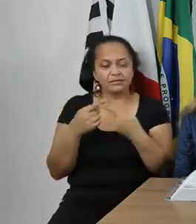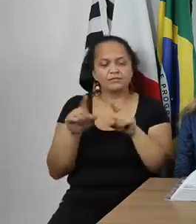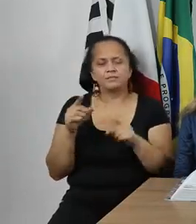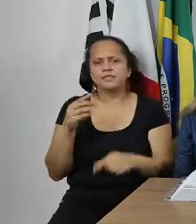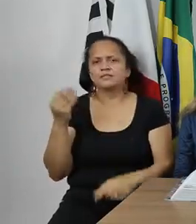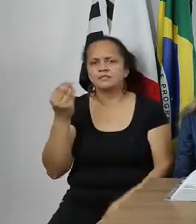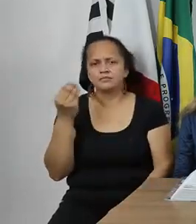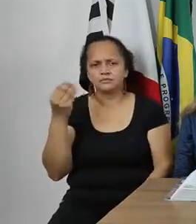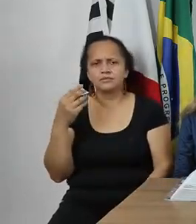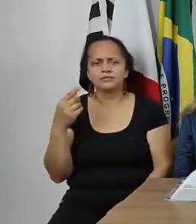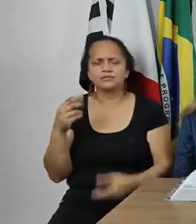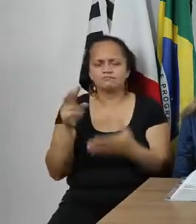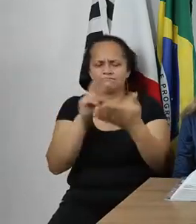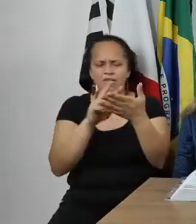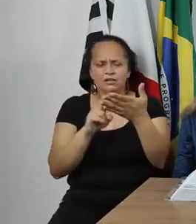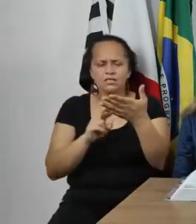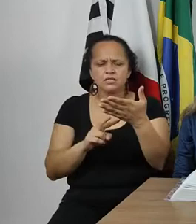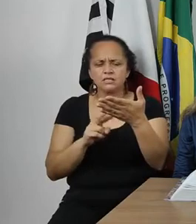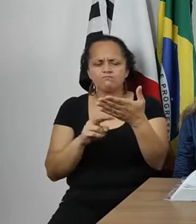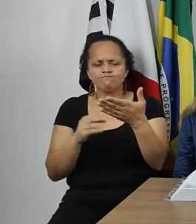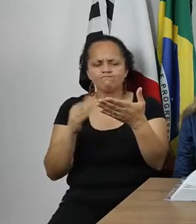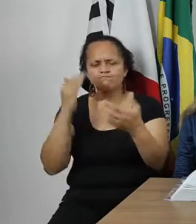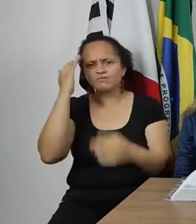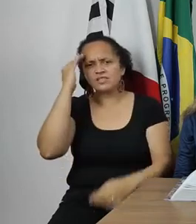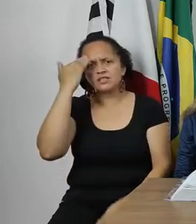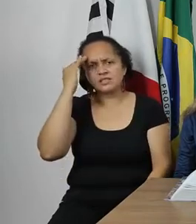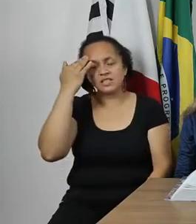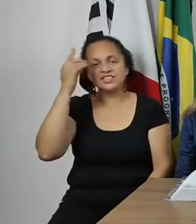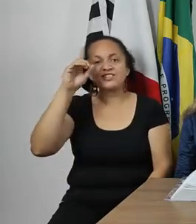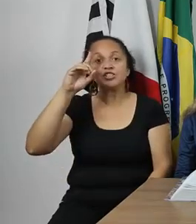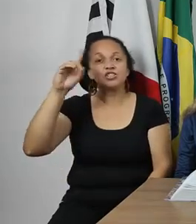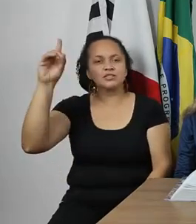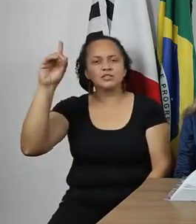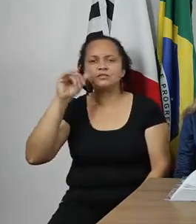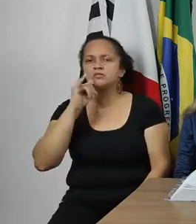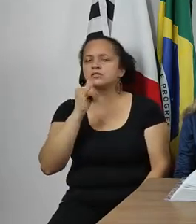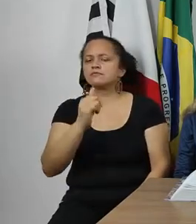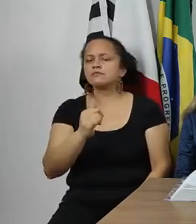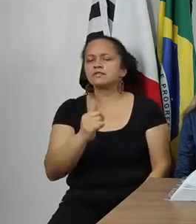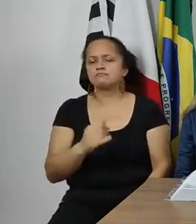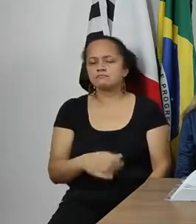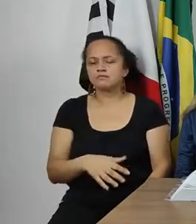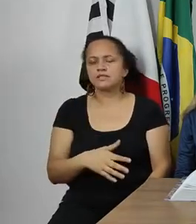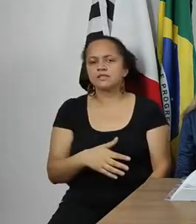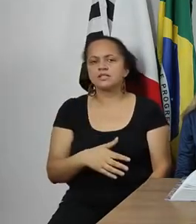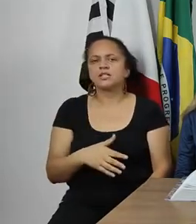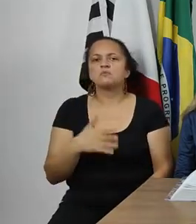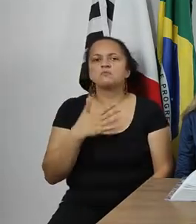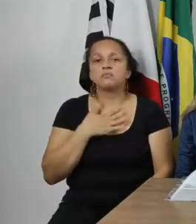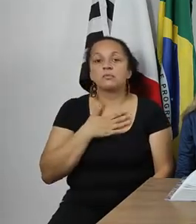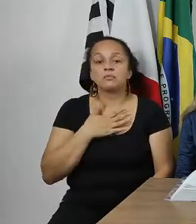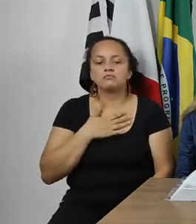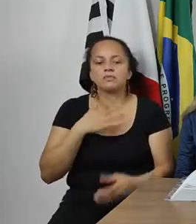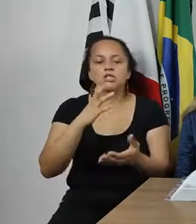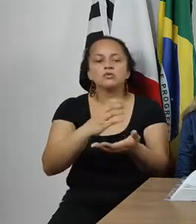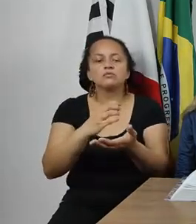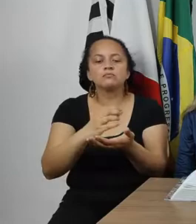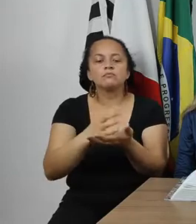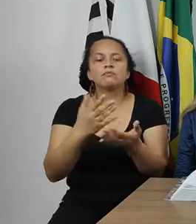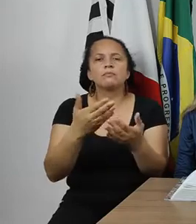esse versículo? Que Deus, ele toma para si todos os insultos que a gente